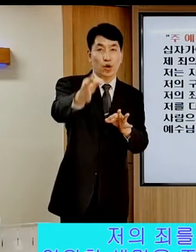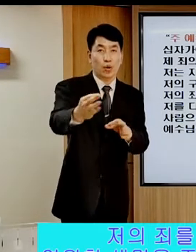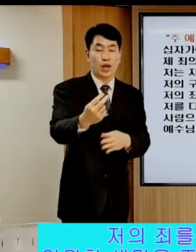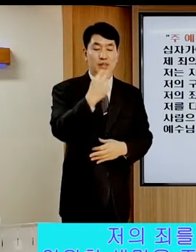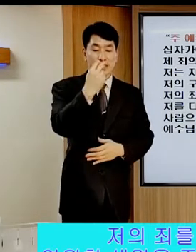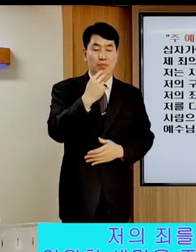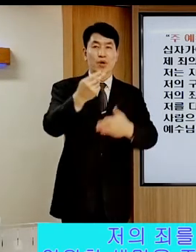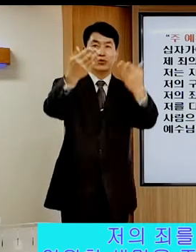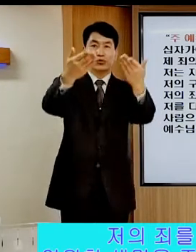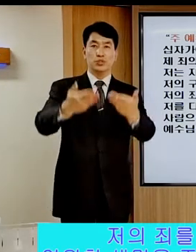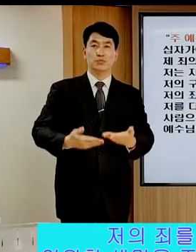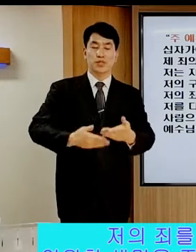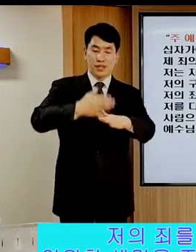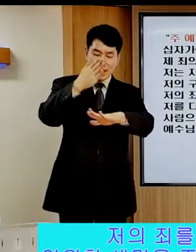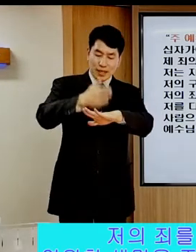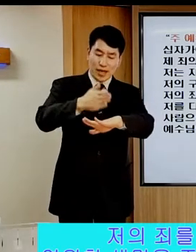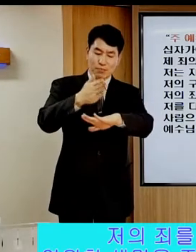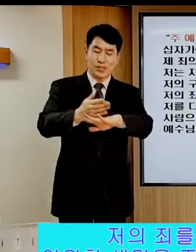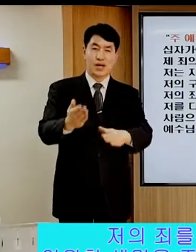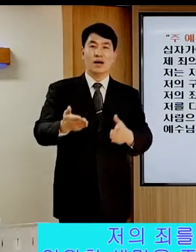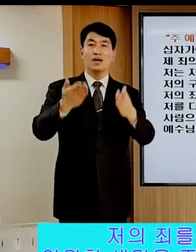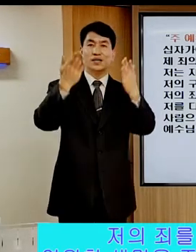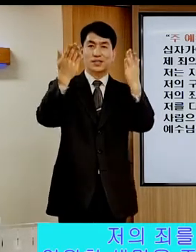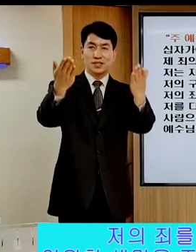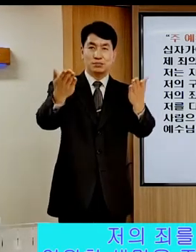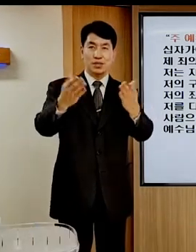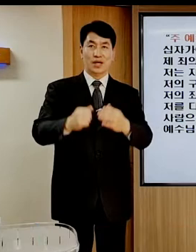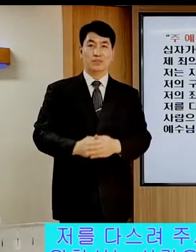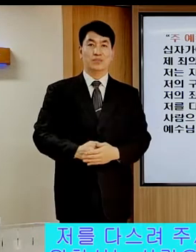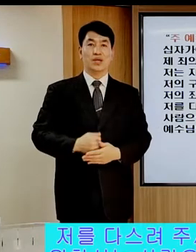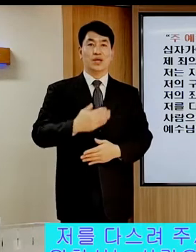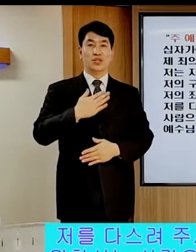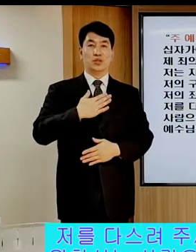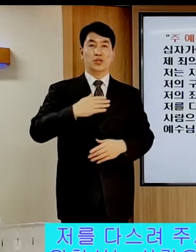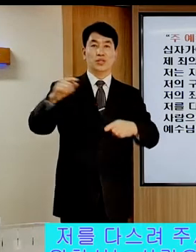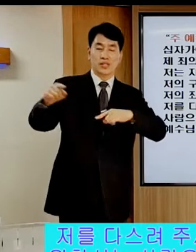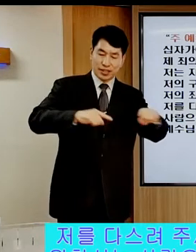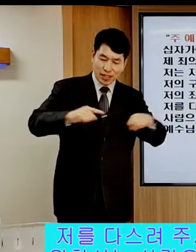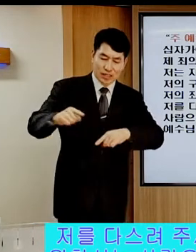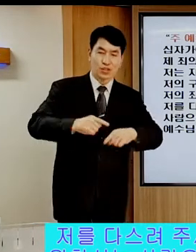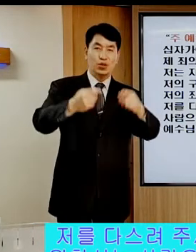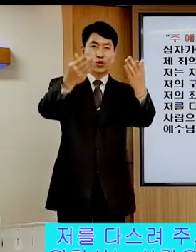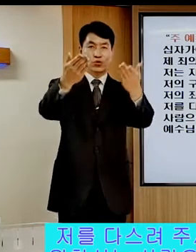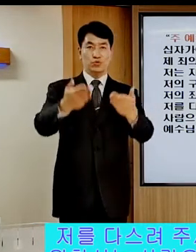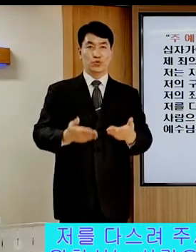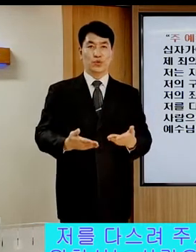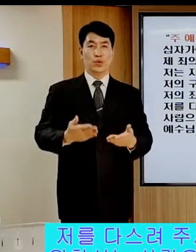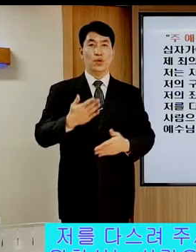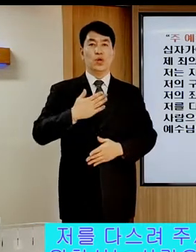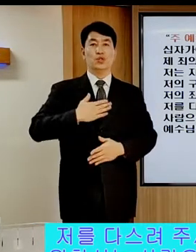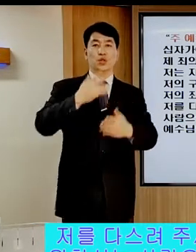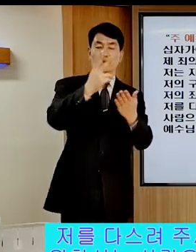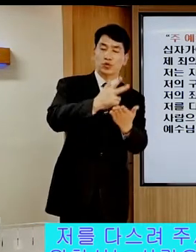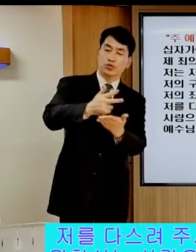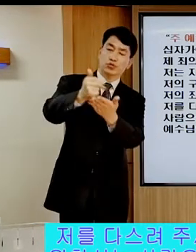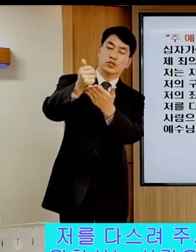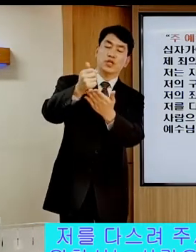영원한 생명 주심을 감사드립니다. 저를 다스려 주시고 저를